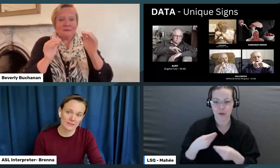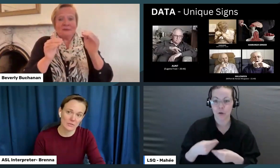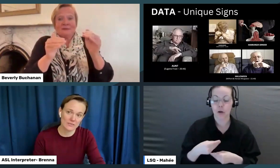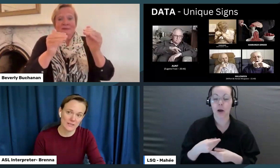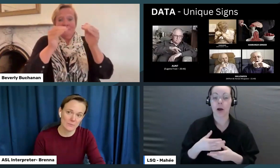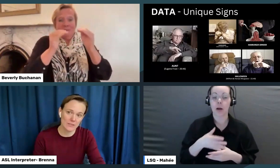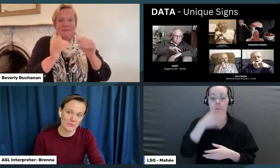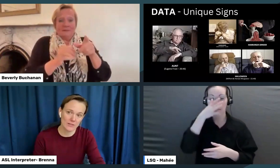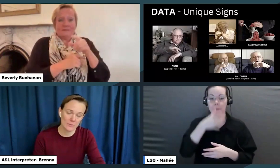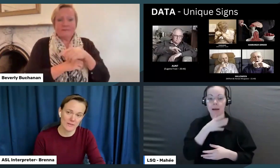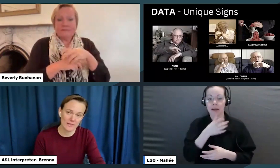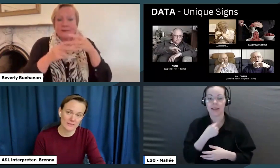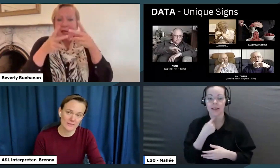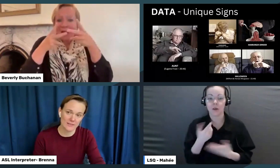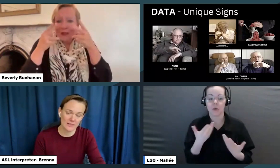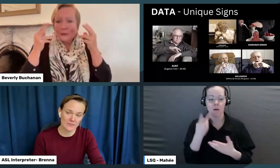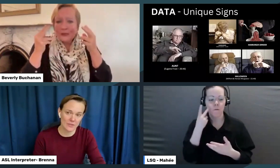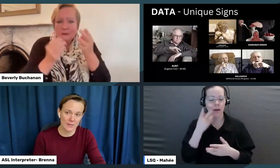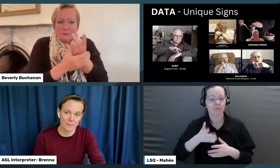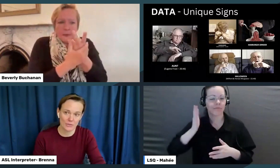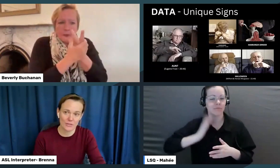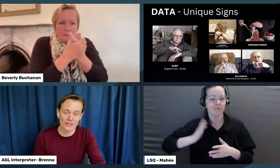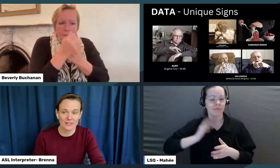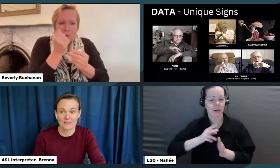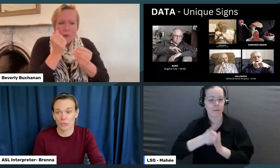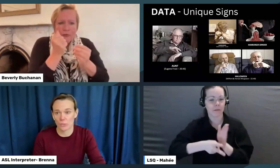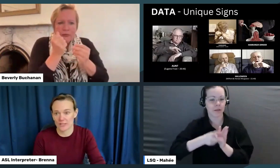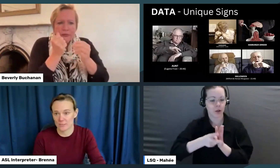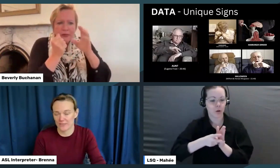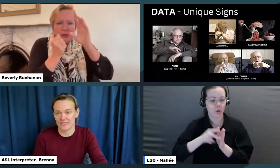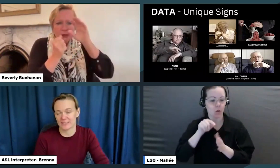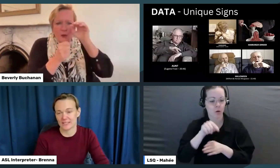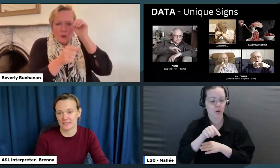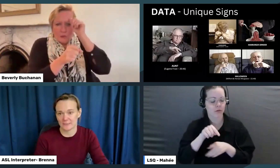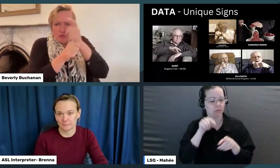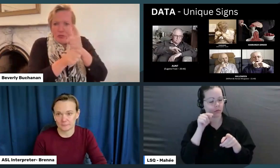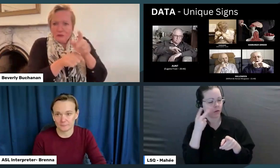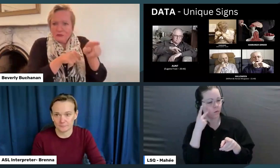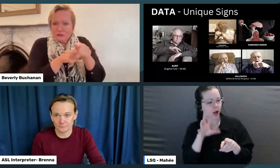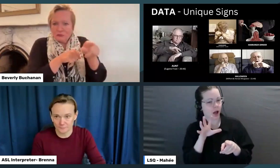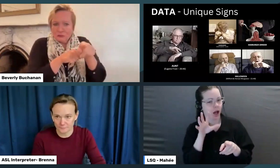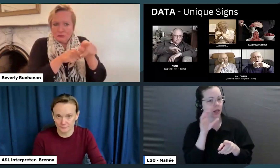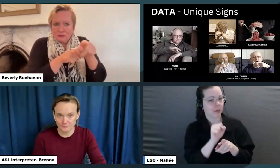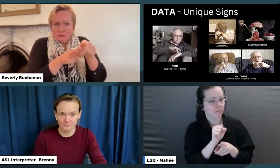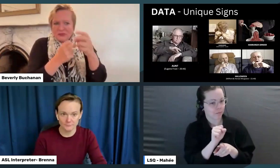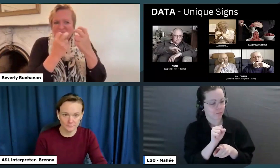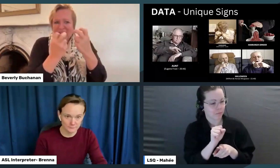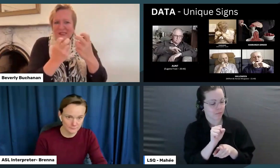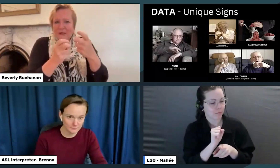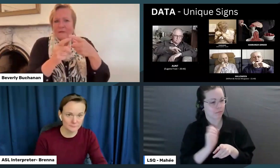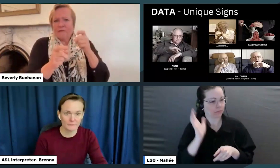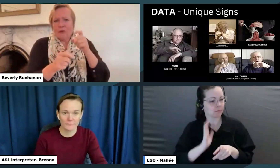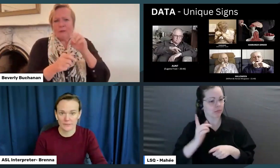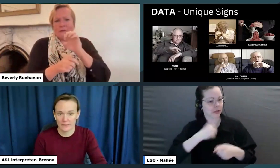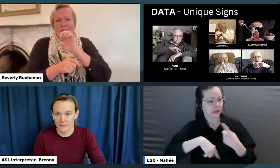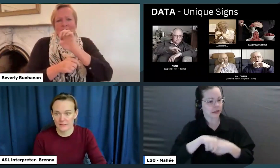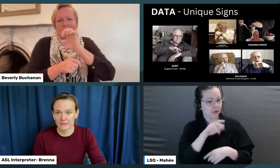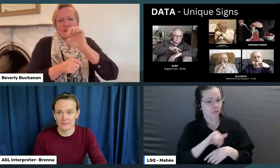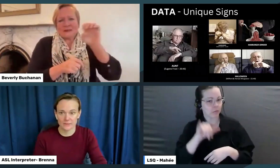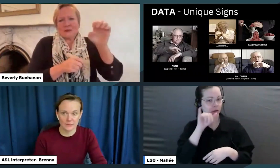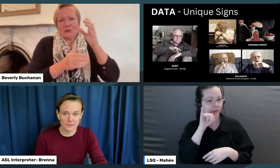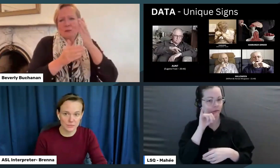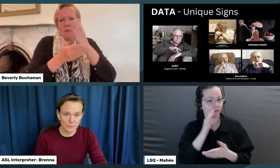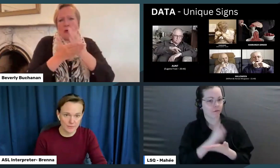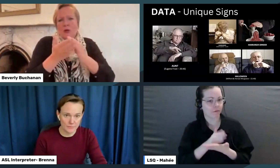MSL ressemble davantage à un dispositif pour broyer la viande, alors qu'on utilise plus souvent le signe